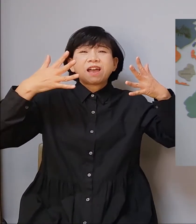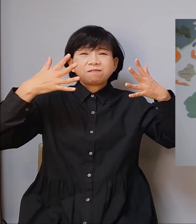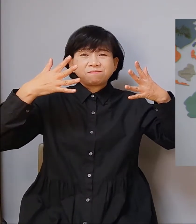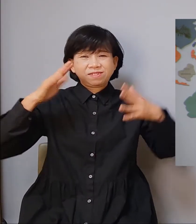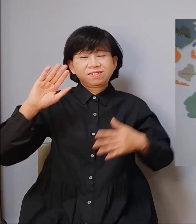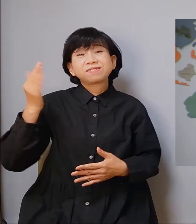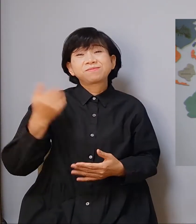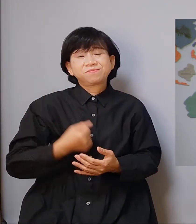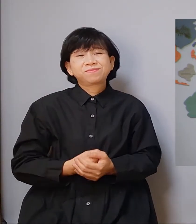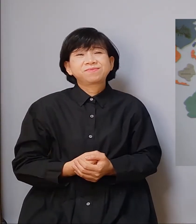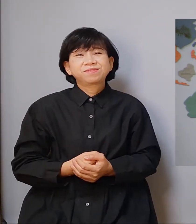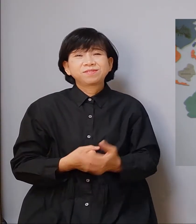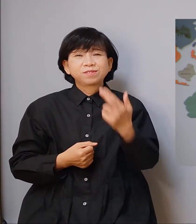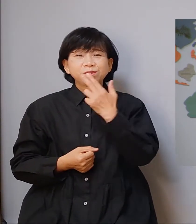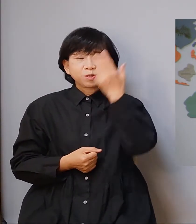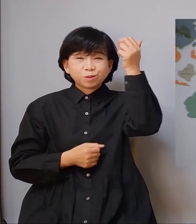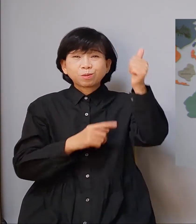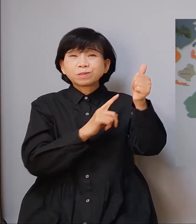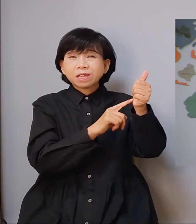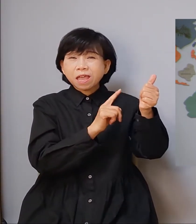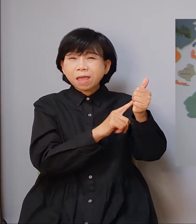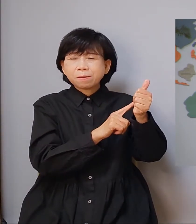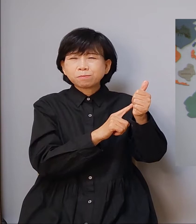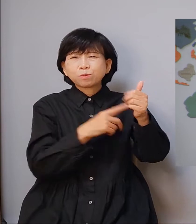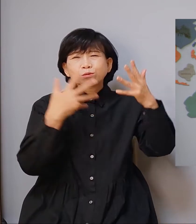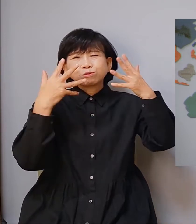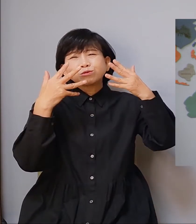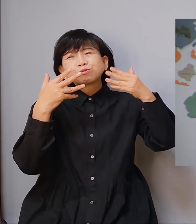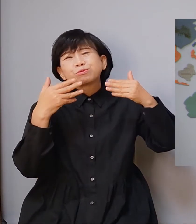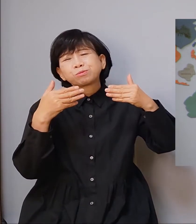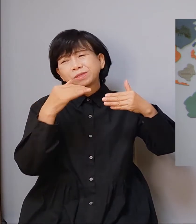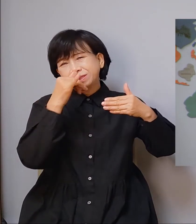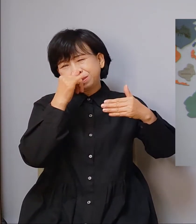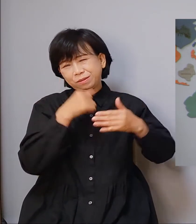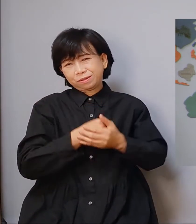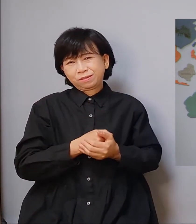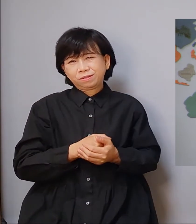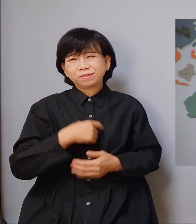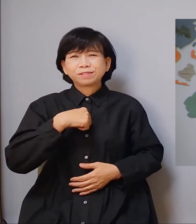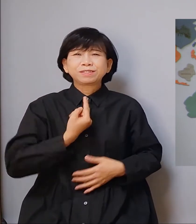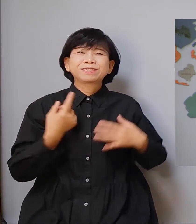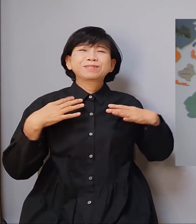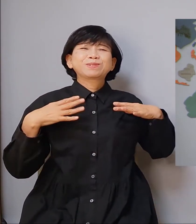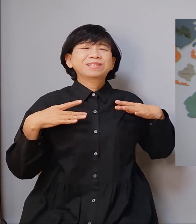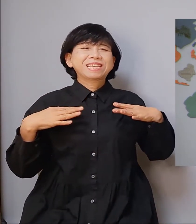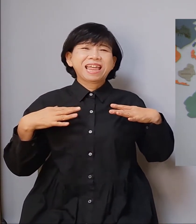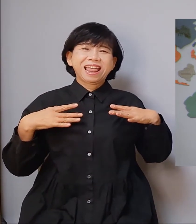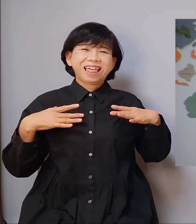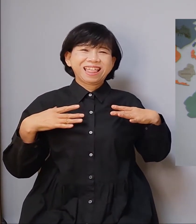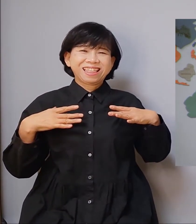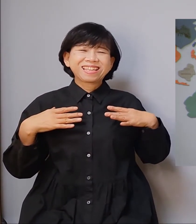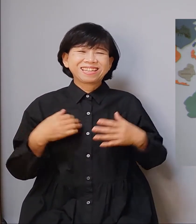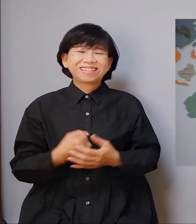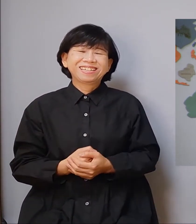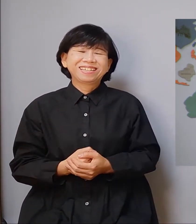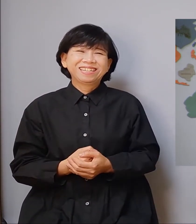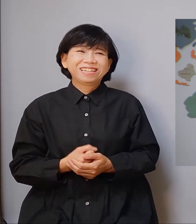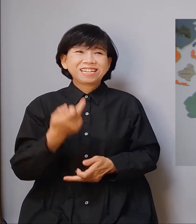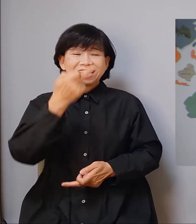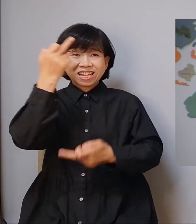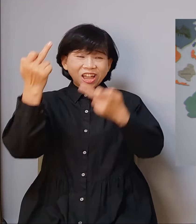사실 요셉은 적지 않은 주름이 있었습니다. 자신을 자랑했습니다. 그뿐이겠습니까?